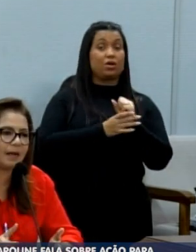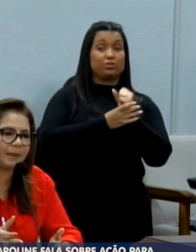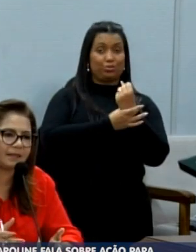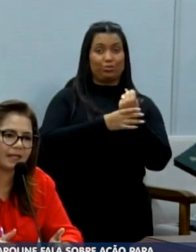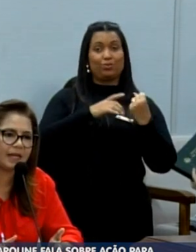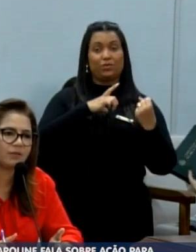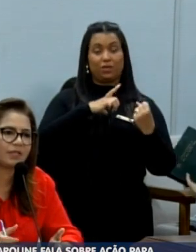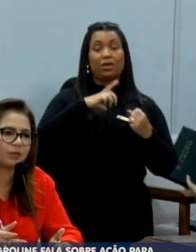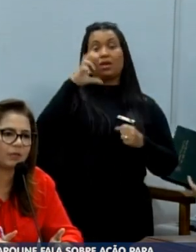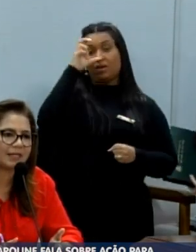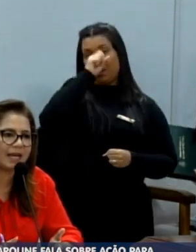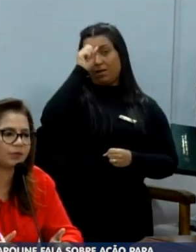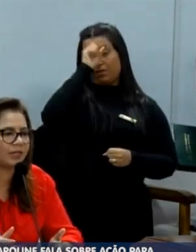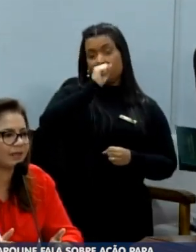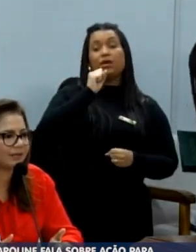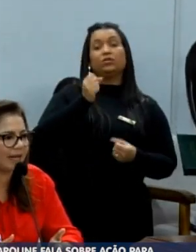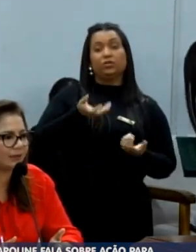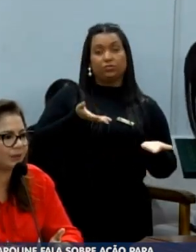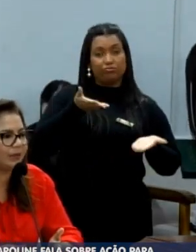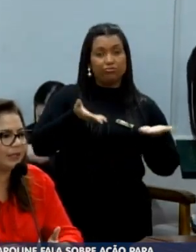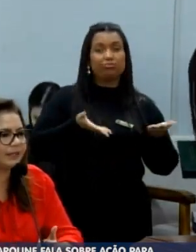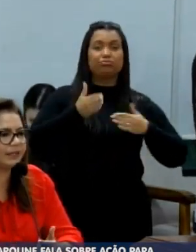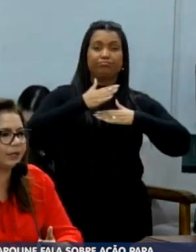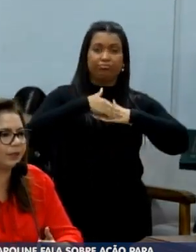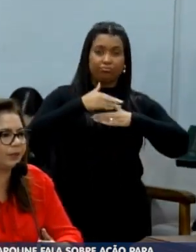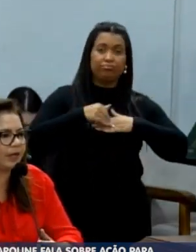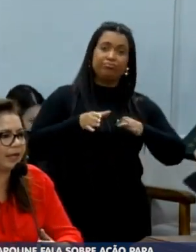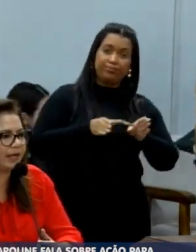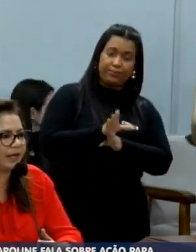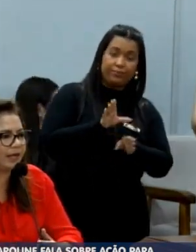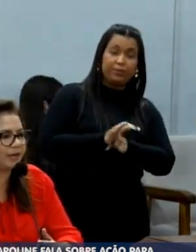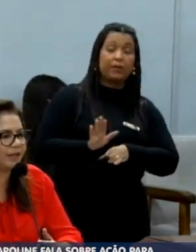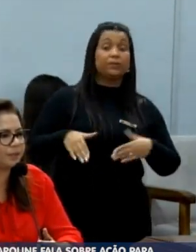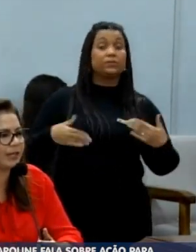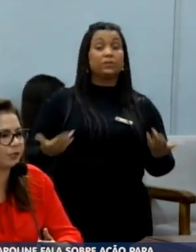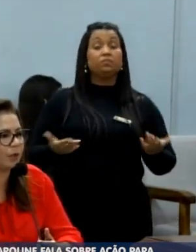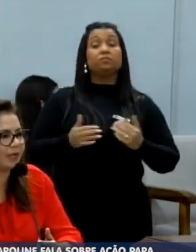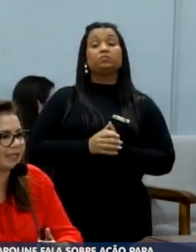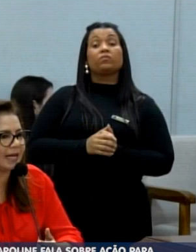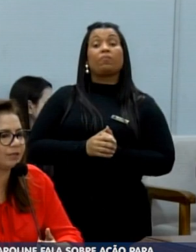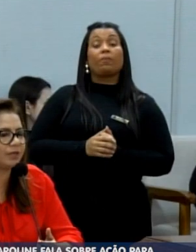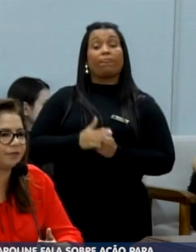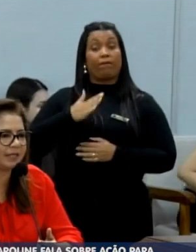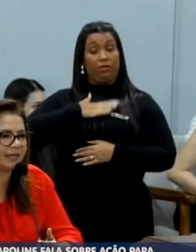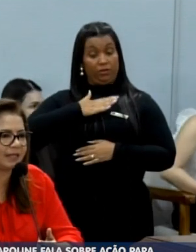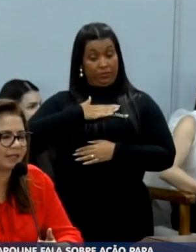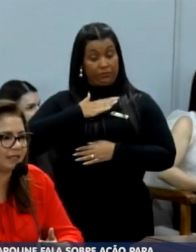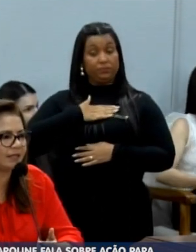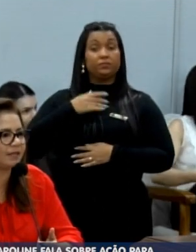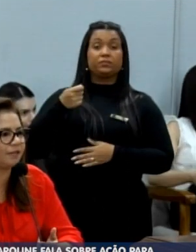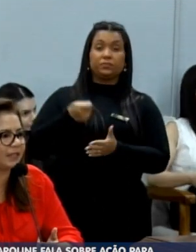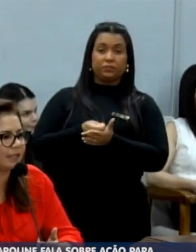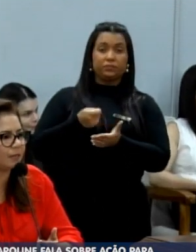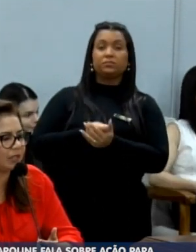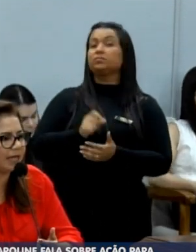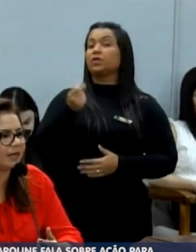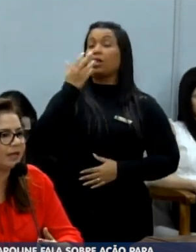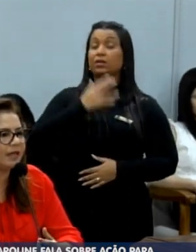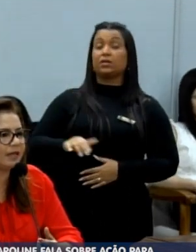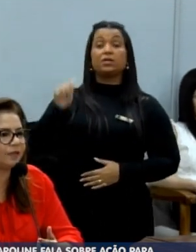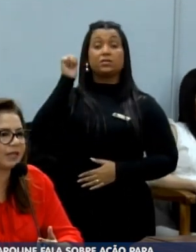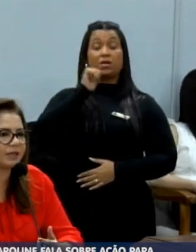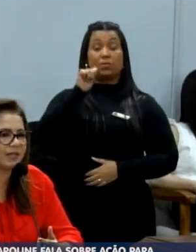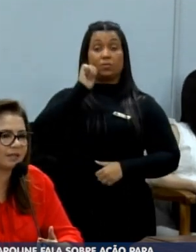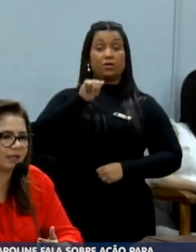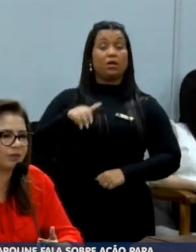seguro e aprendendo, sendo cuidado, orientado. Então, faz parte do meu mandato defender a criança, defender a